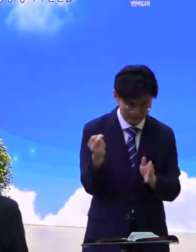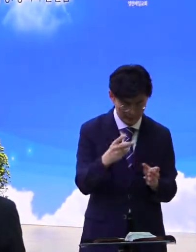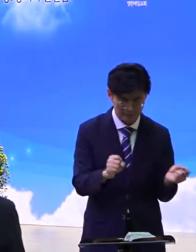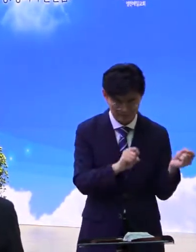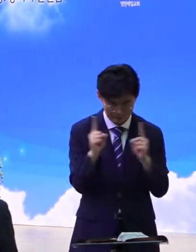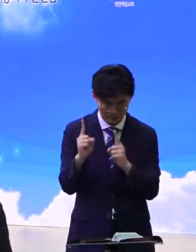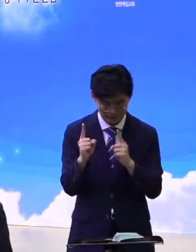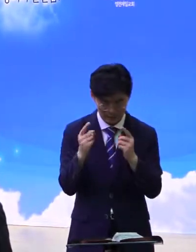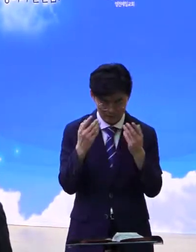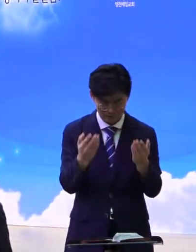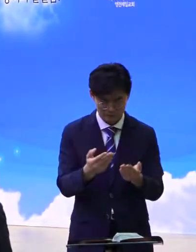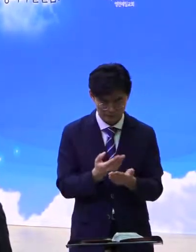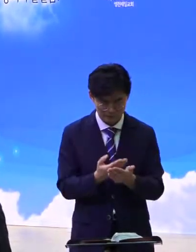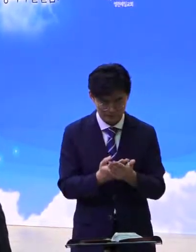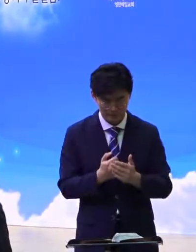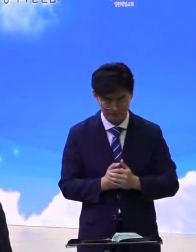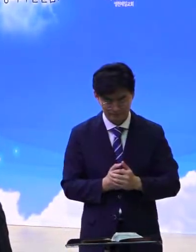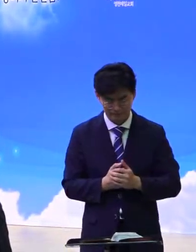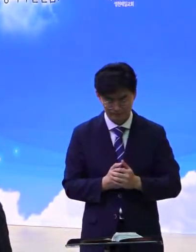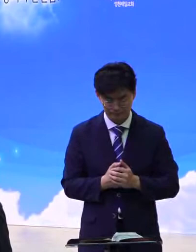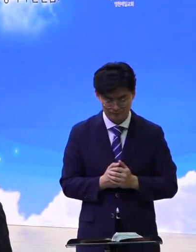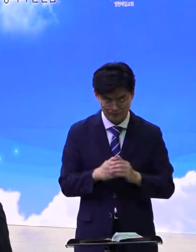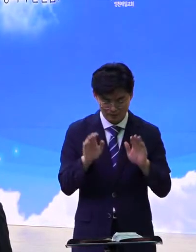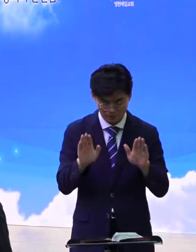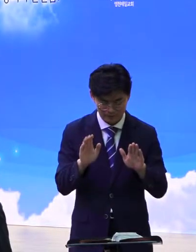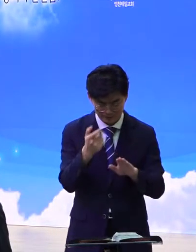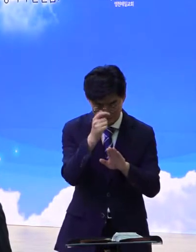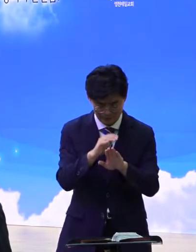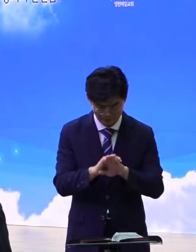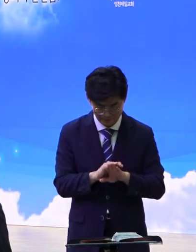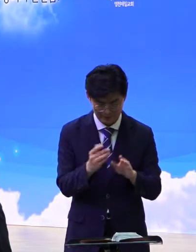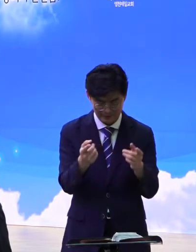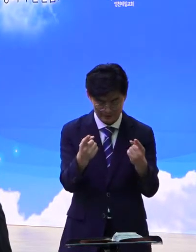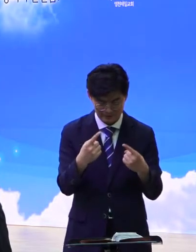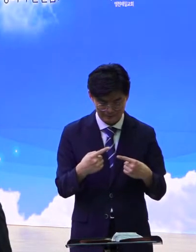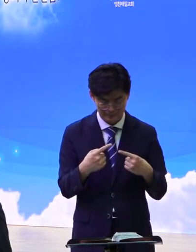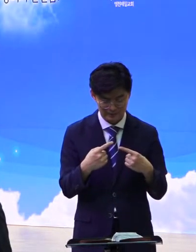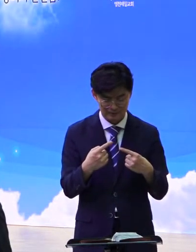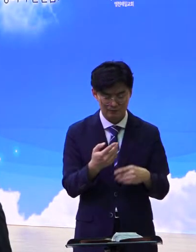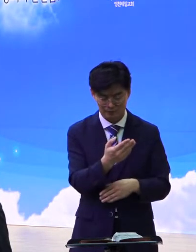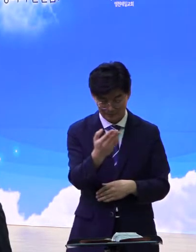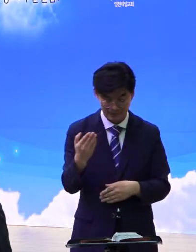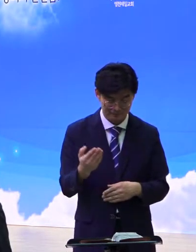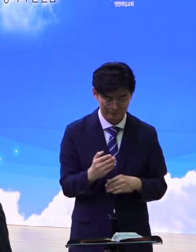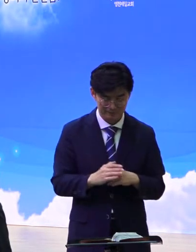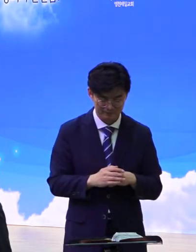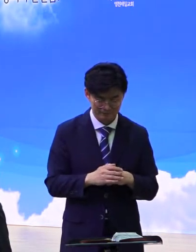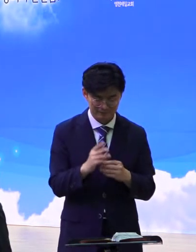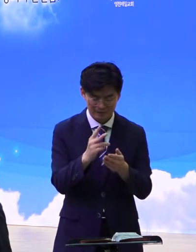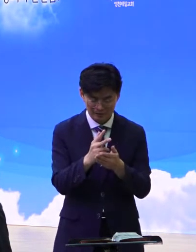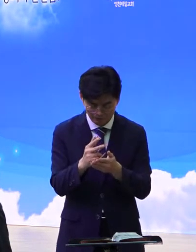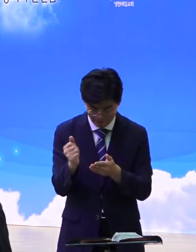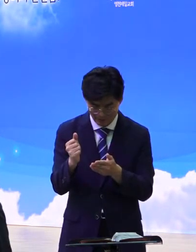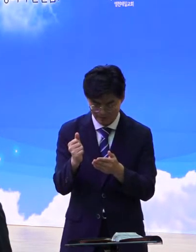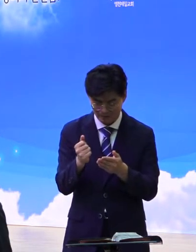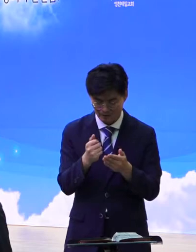주님께서 역사하여 주시옵소서. 오늘도 이 예배 자리에 나오면서 주님께